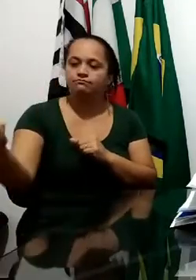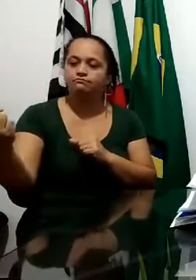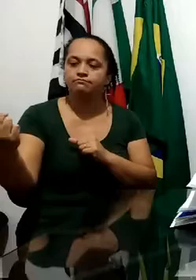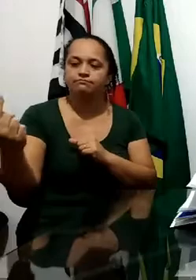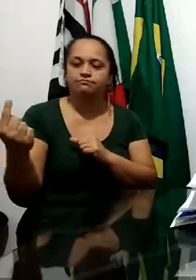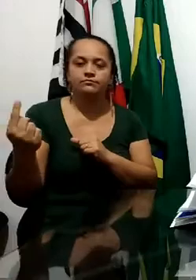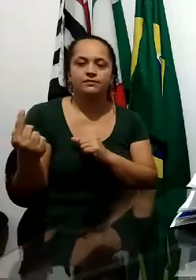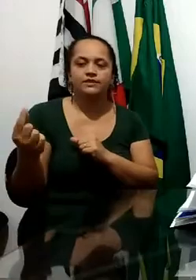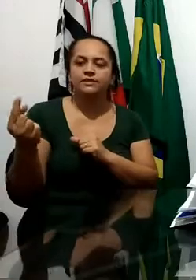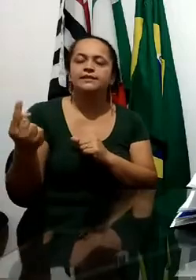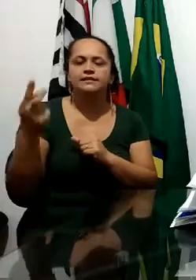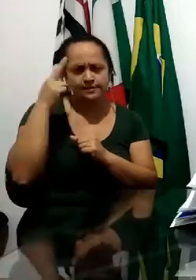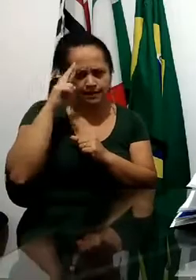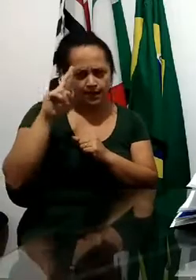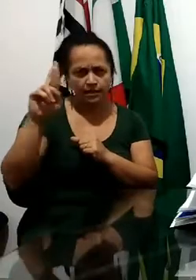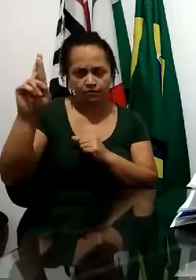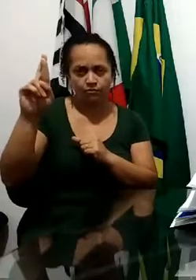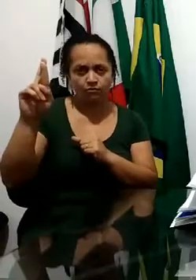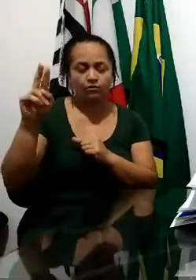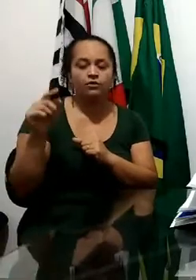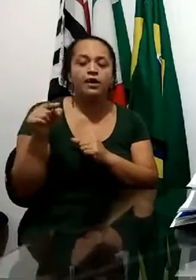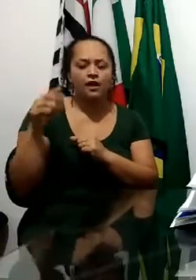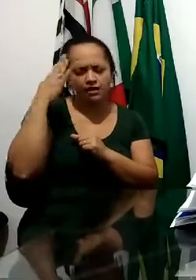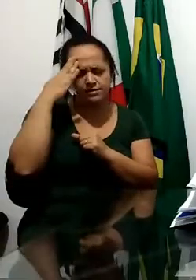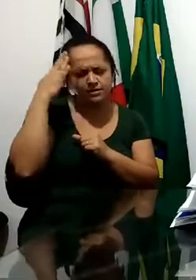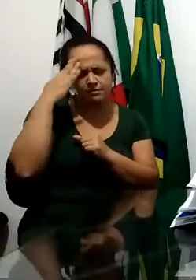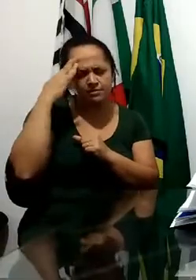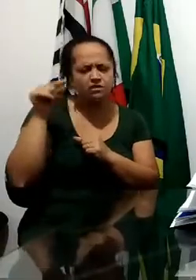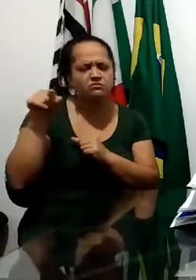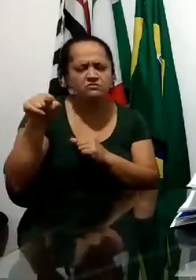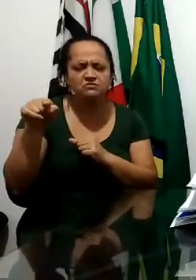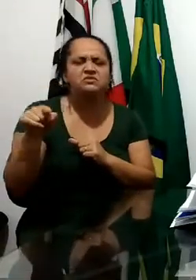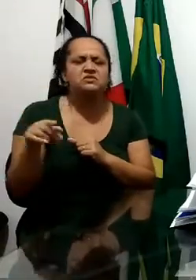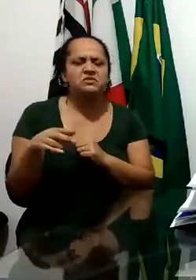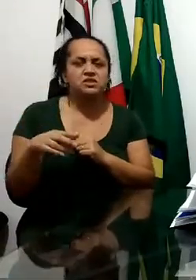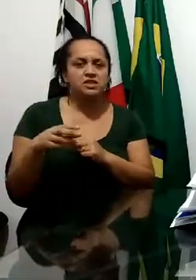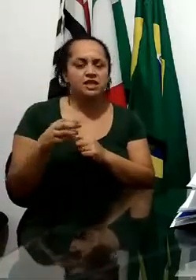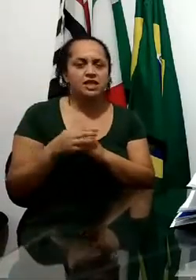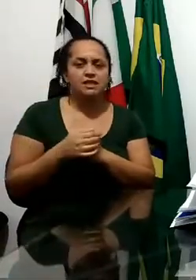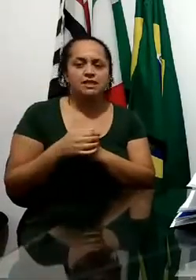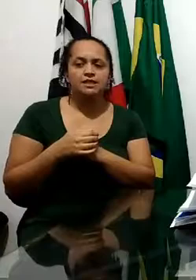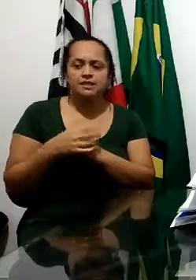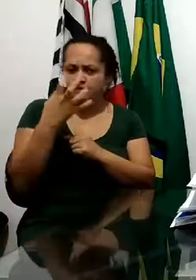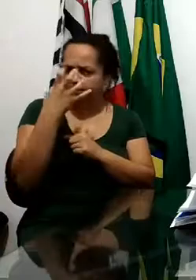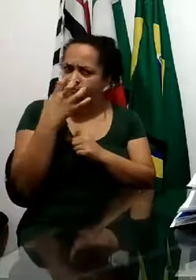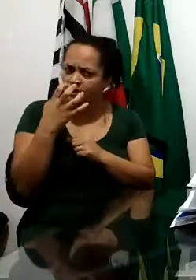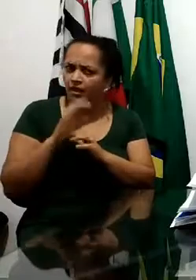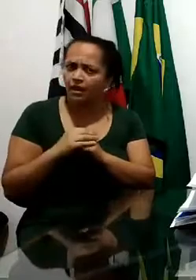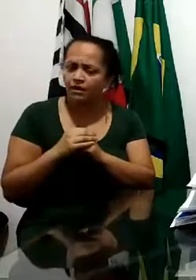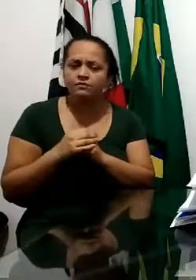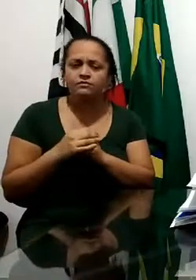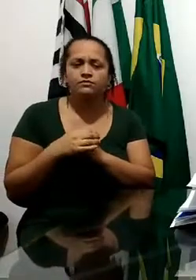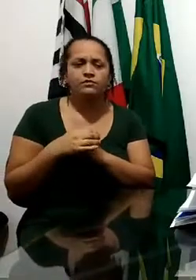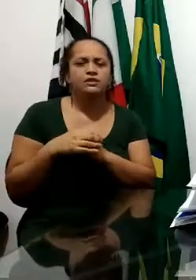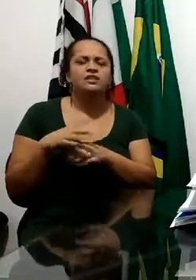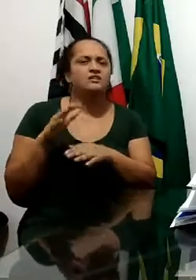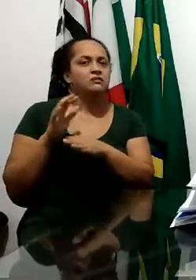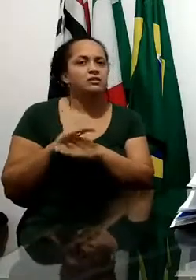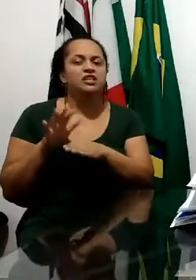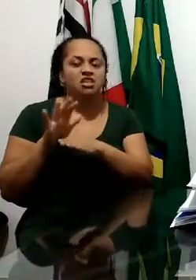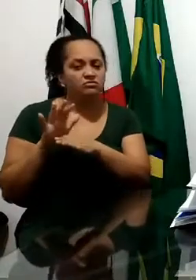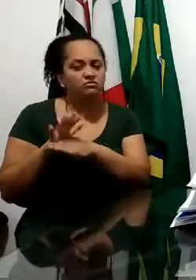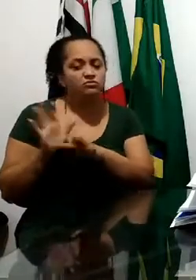talento, disse: Senhor, sabendo que és um homem severo, que ceifas onde não